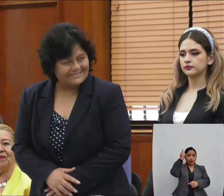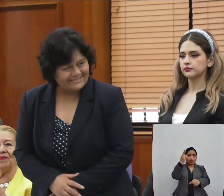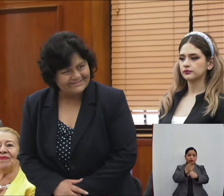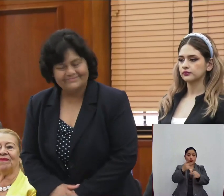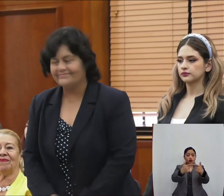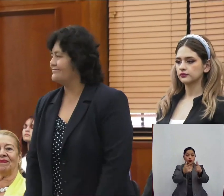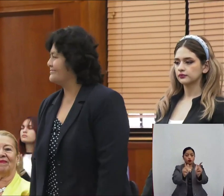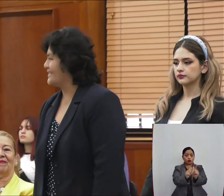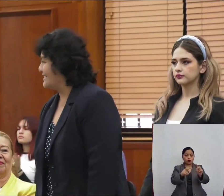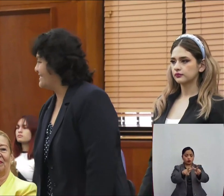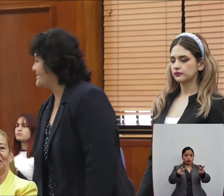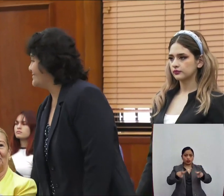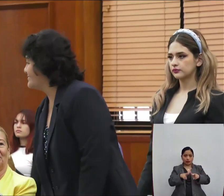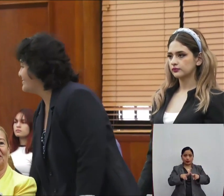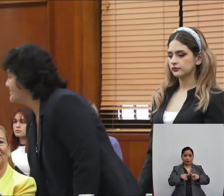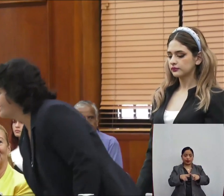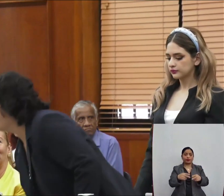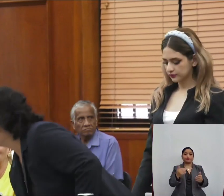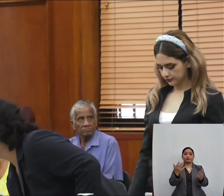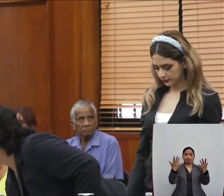Vulnerables.